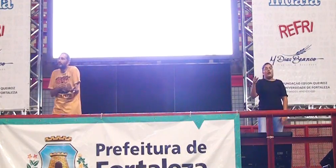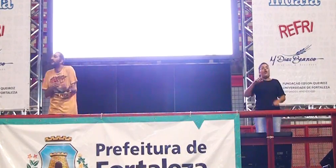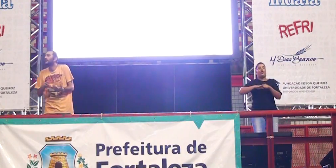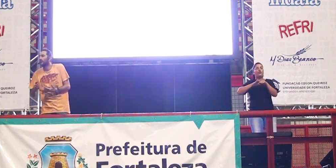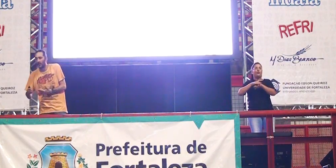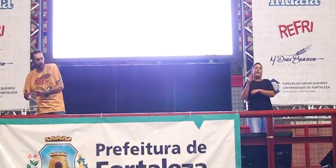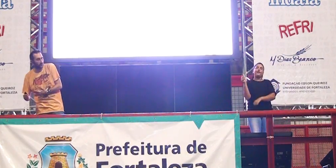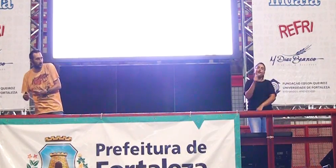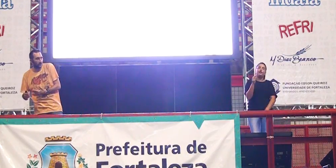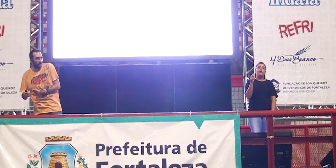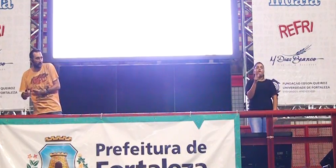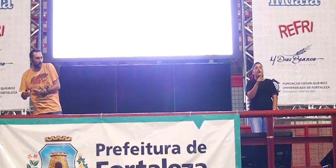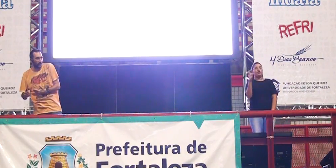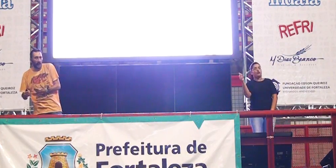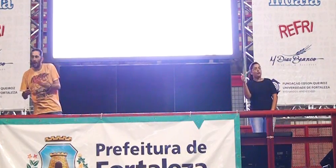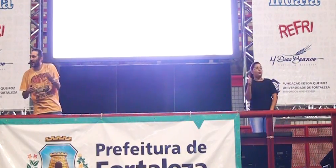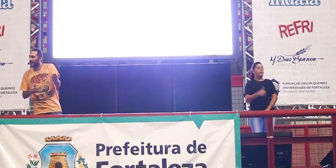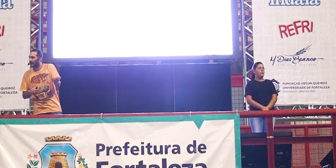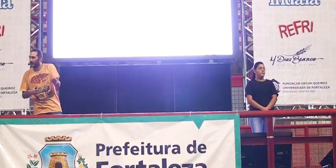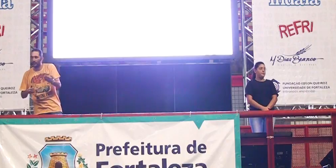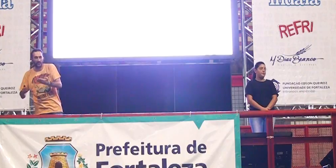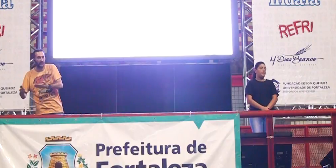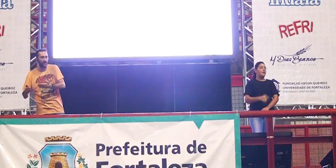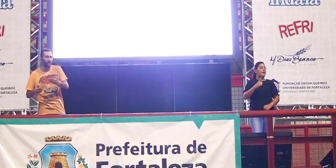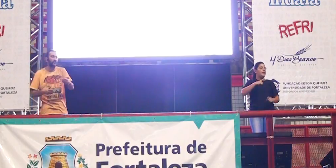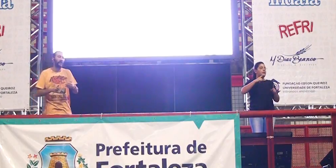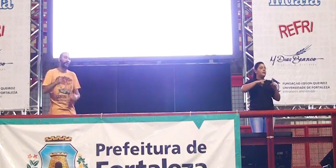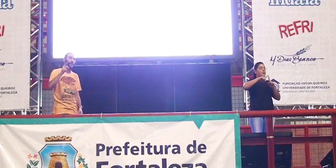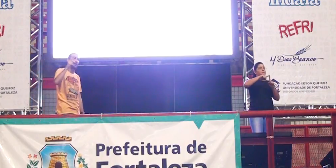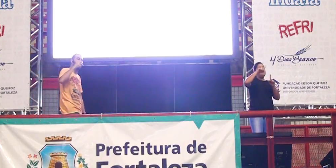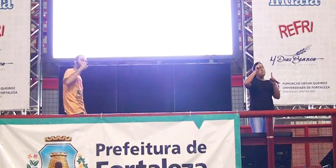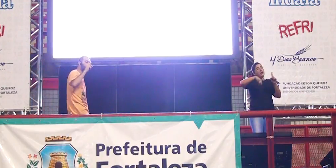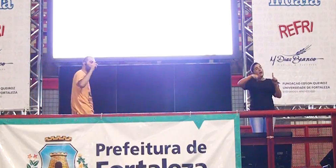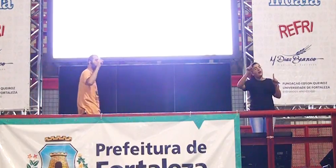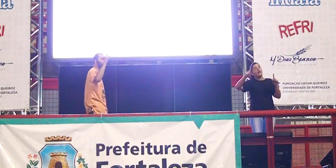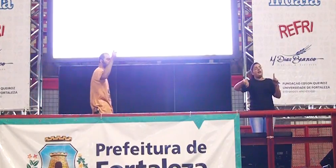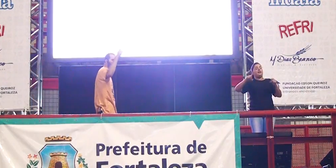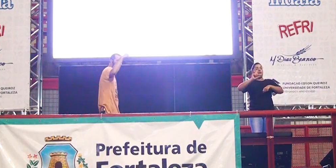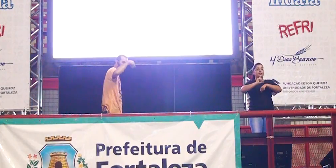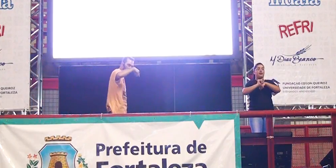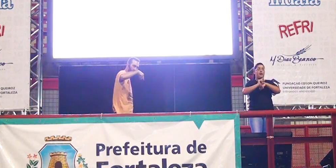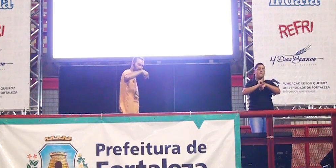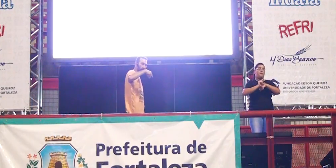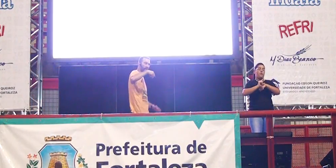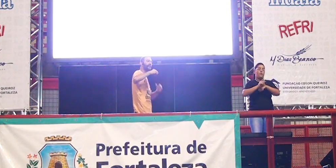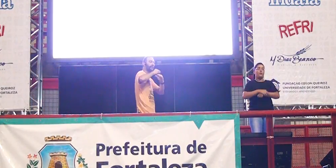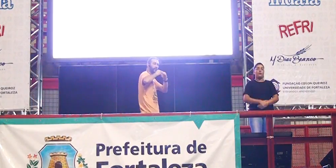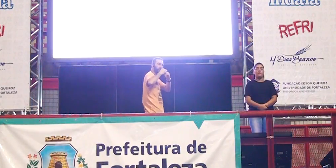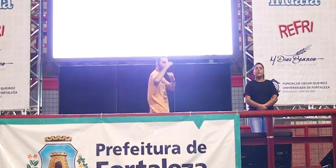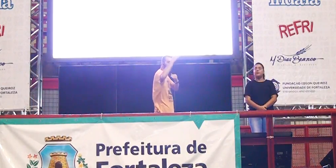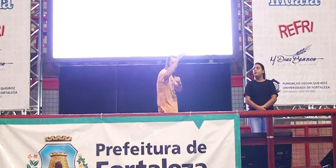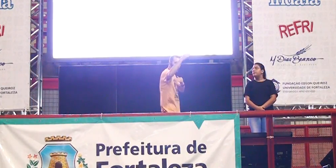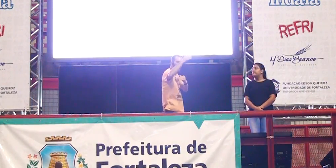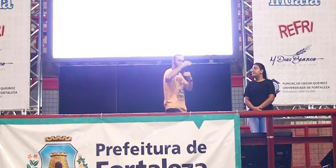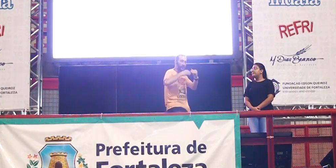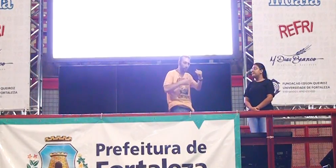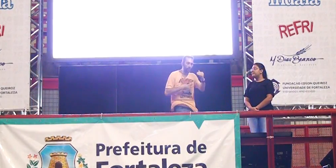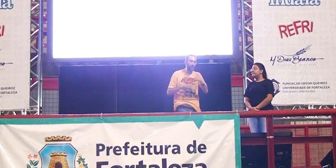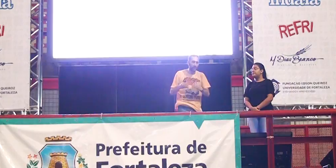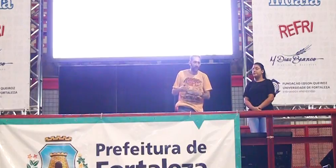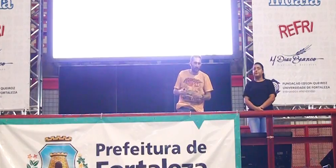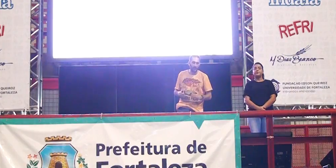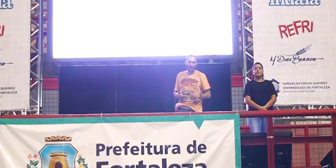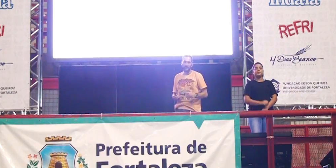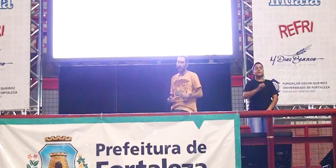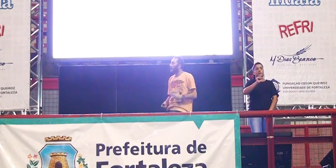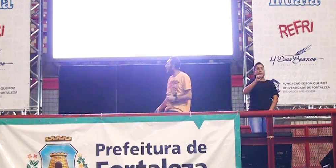22, 21 graus. Há uma grande oscilação térmica do dia para a noite. Isso é amplitude.